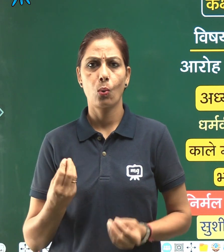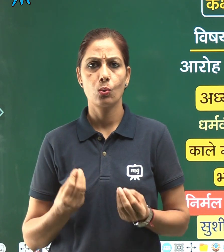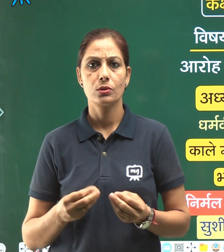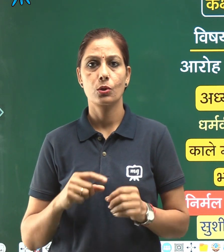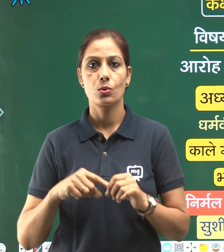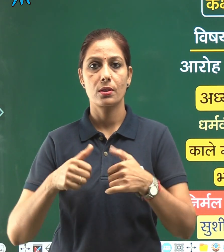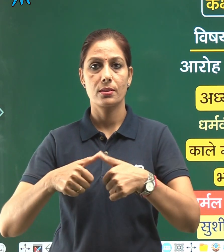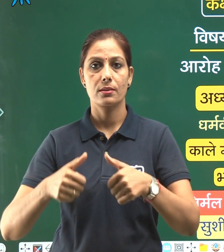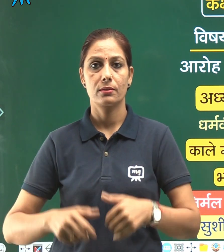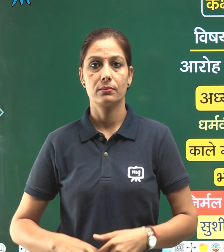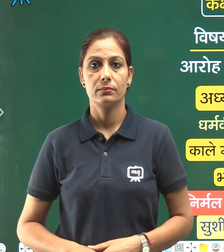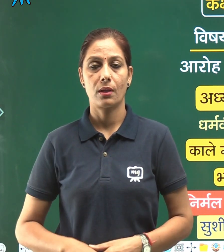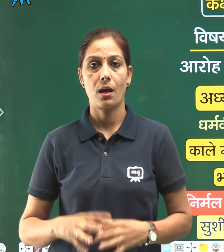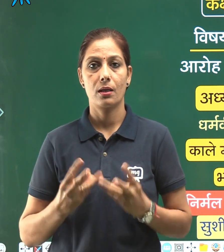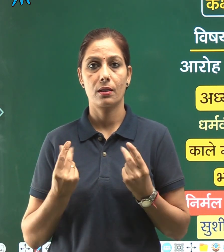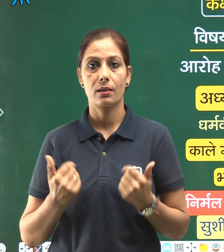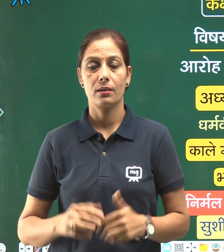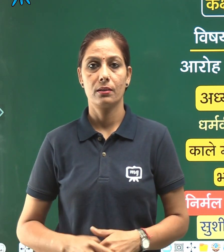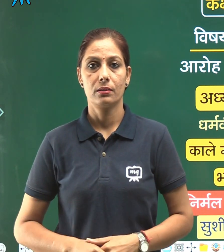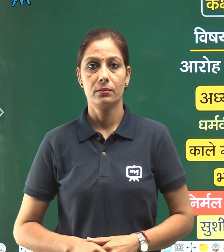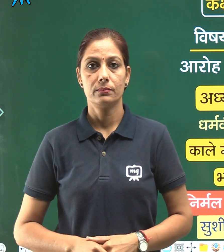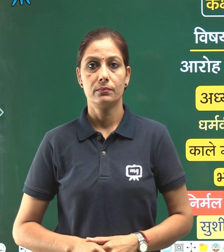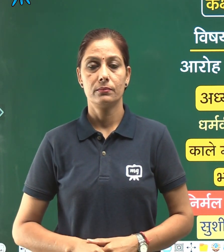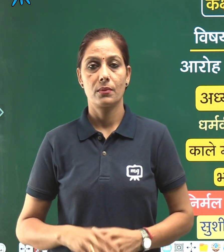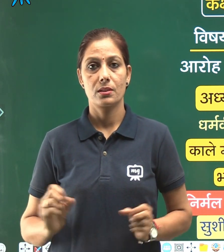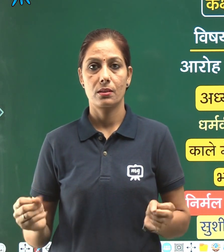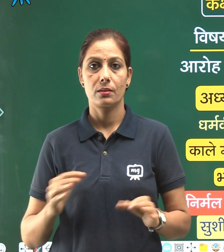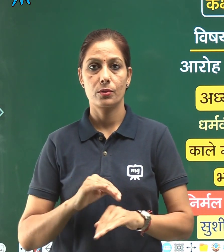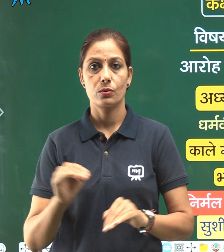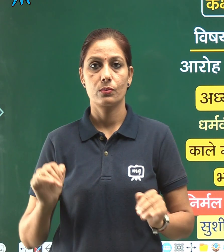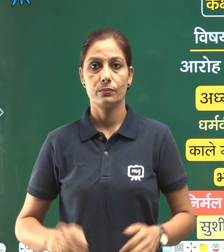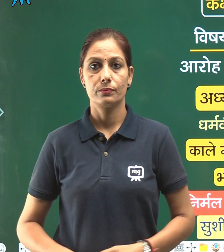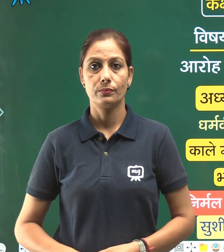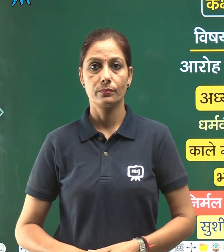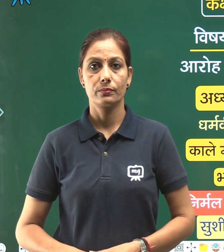प्रश्नोत्तर हल करेंगे। शुरू करें बच्चों।